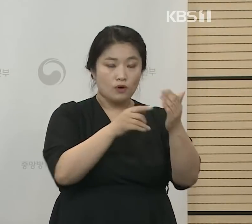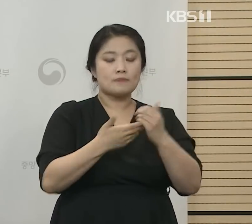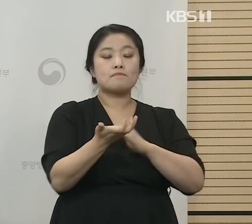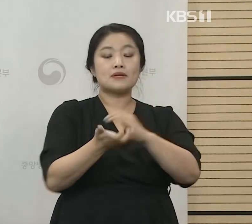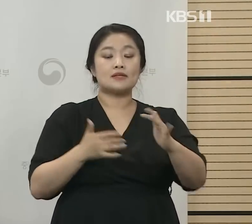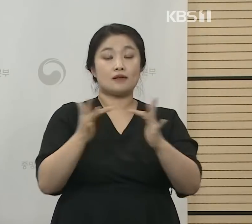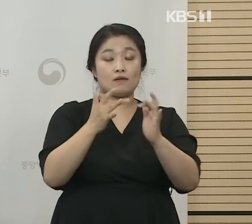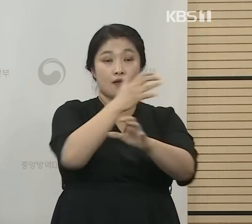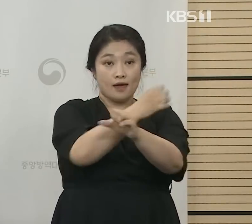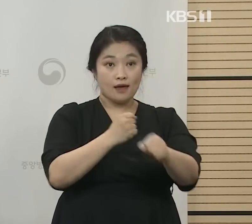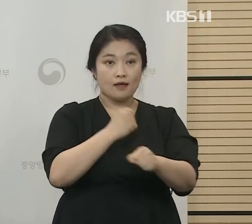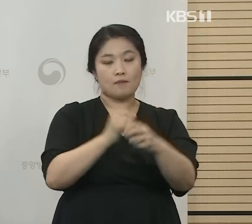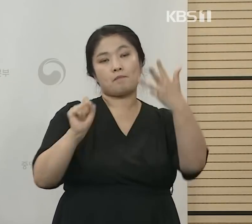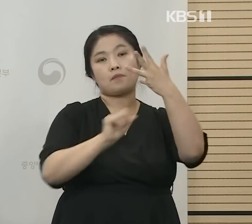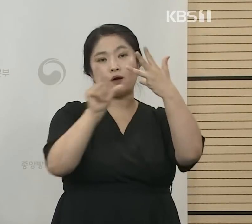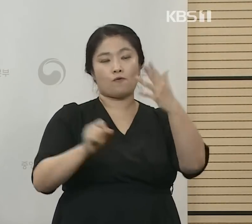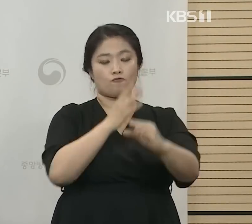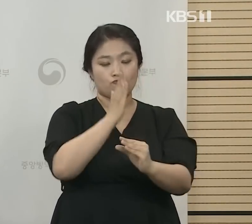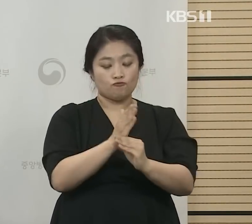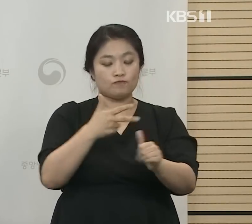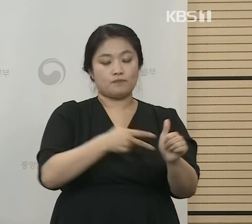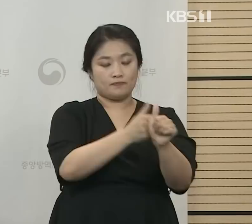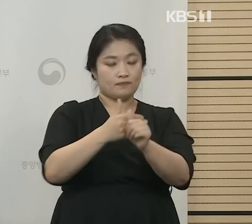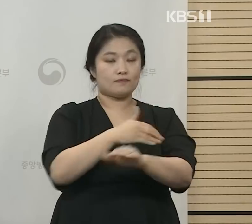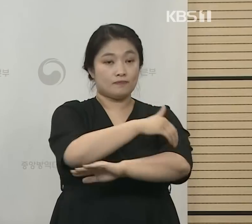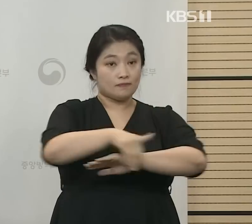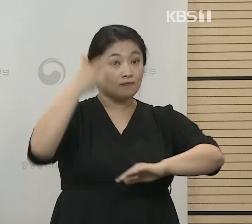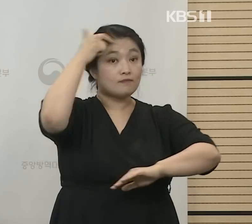거쳐 8월 중에 접종을 실시하겠습니다.